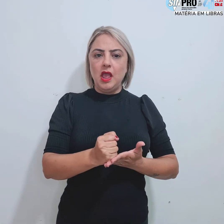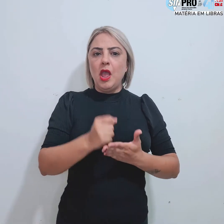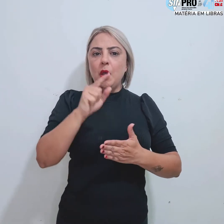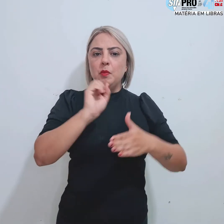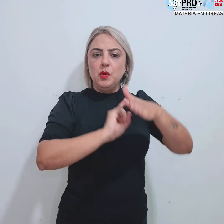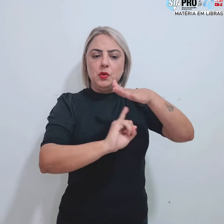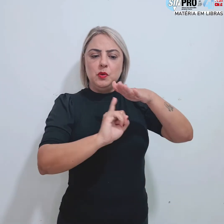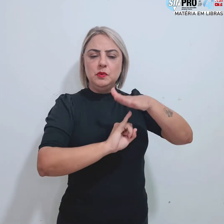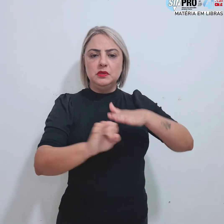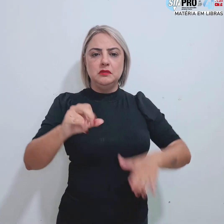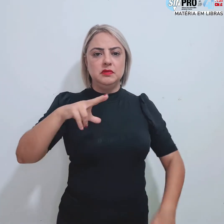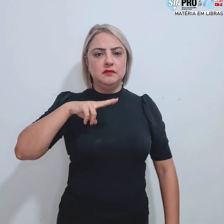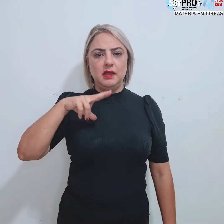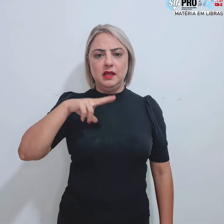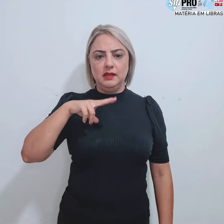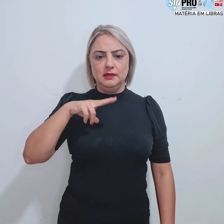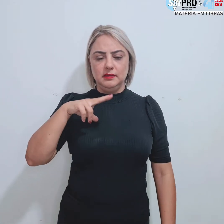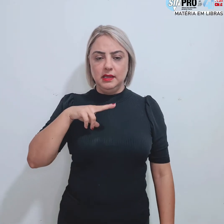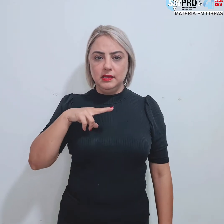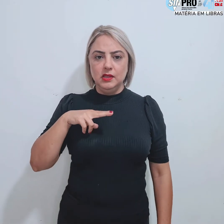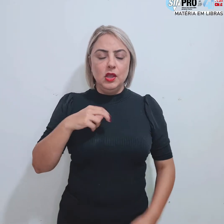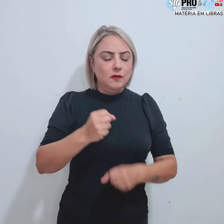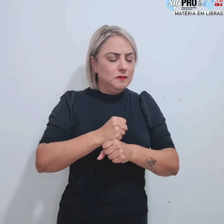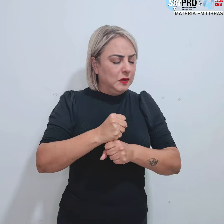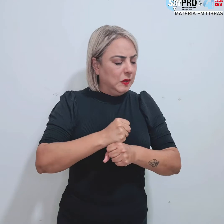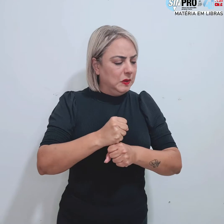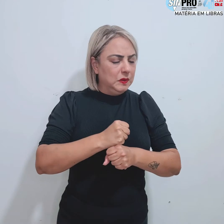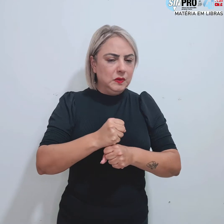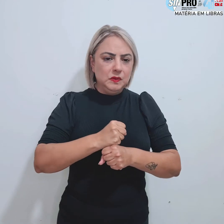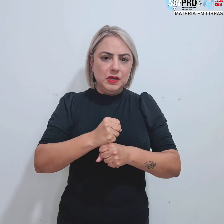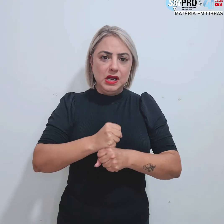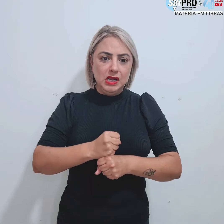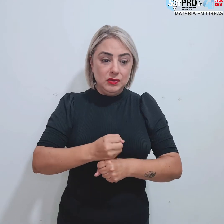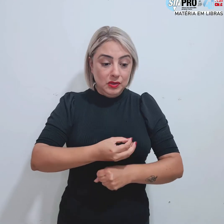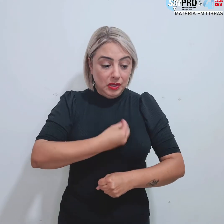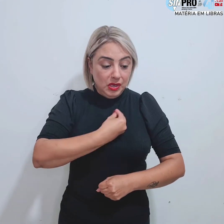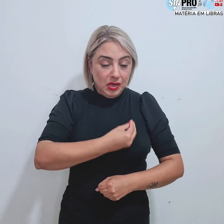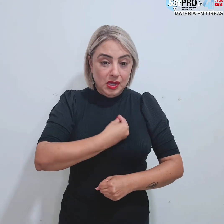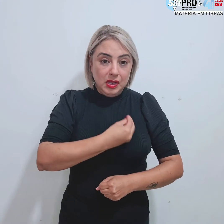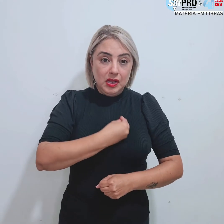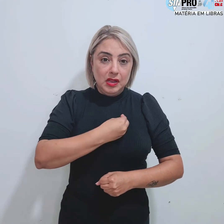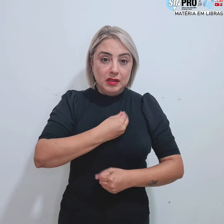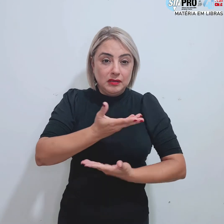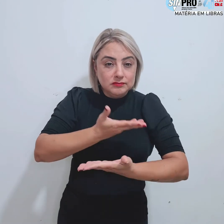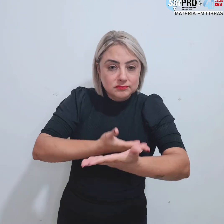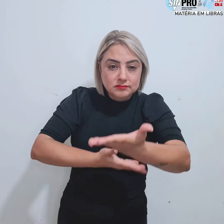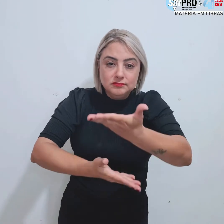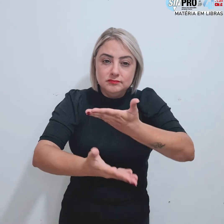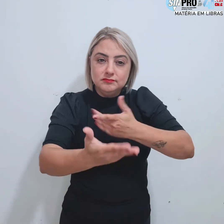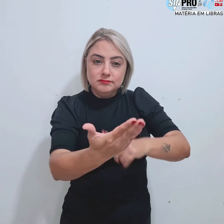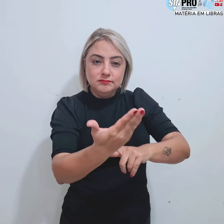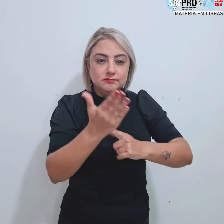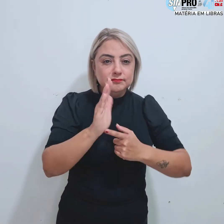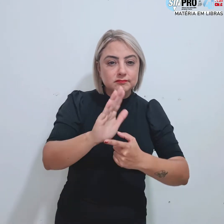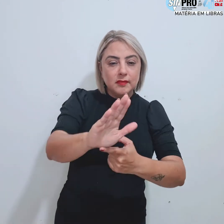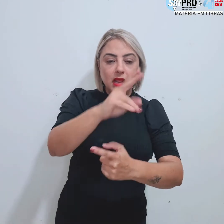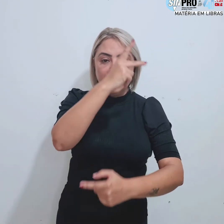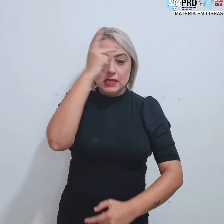por uma instituição privada. Foi um ano que sobrevivi com a solidariedade das pessoas